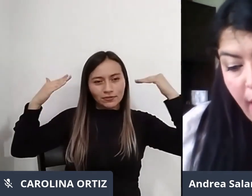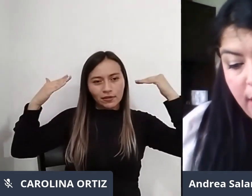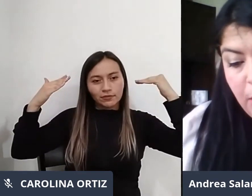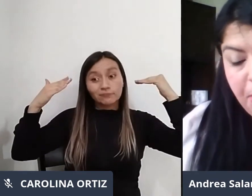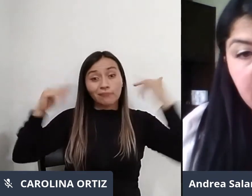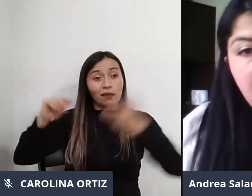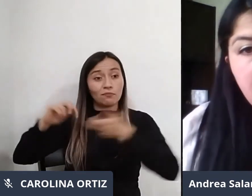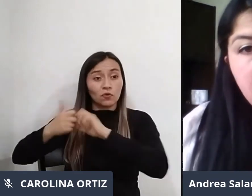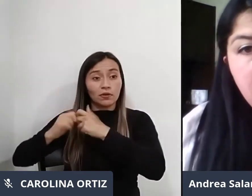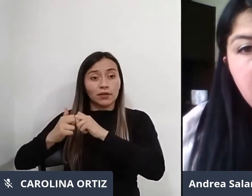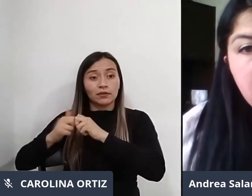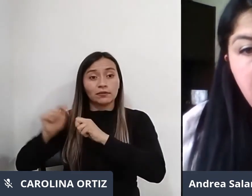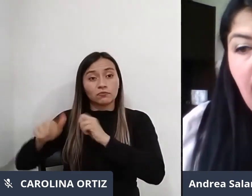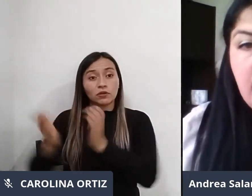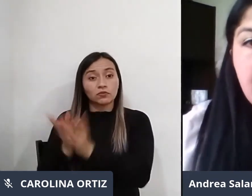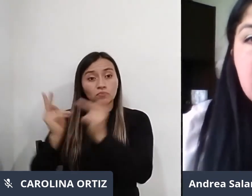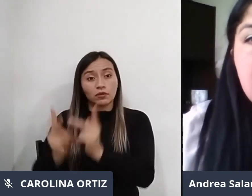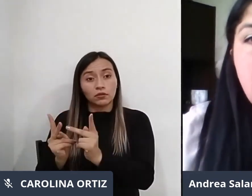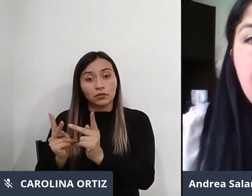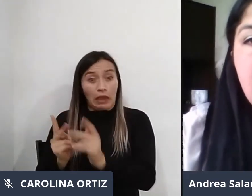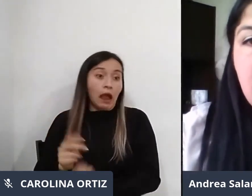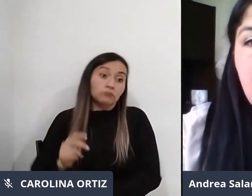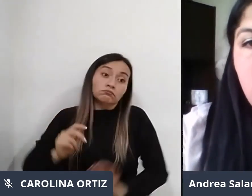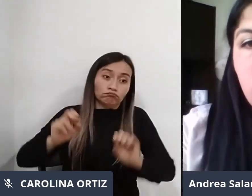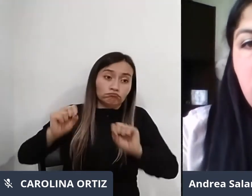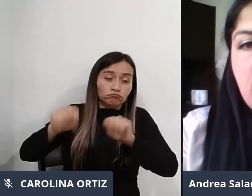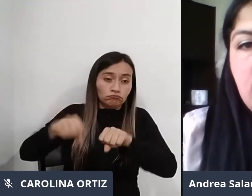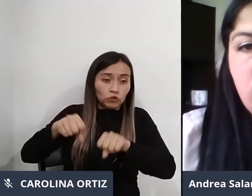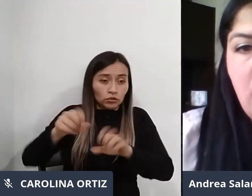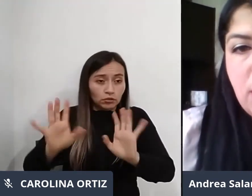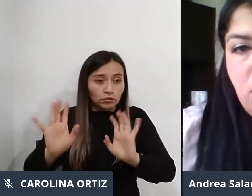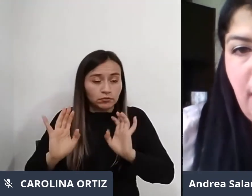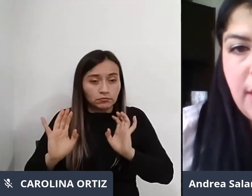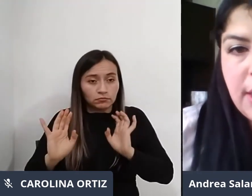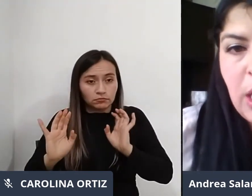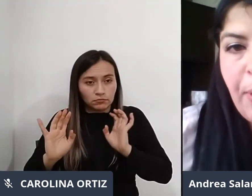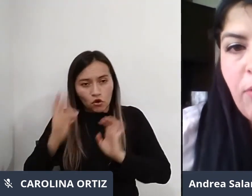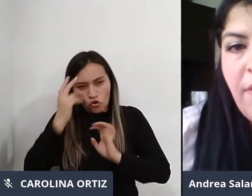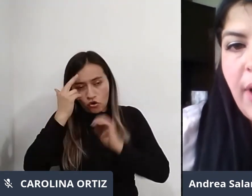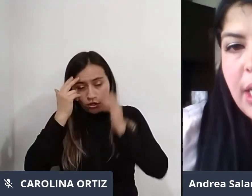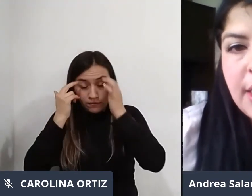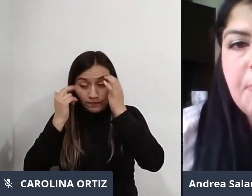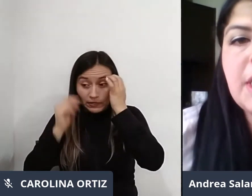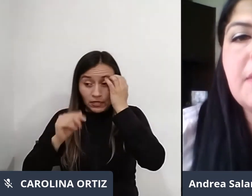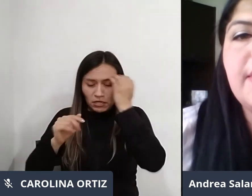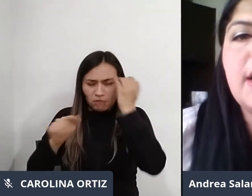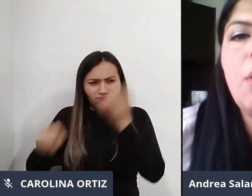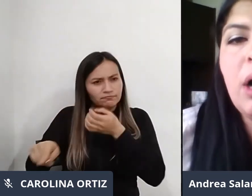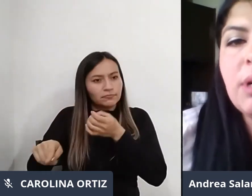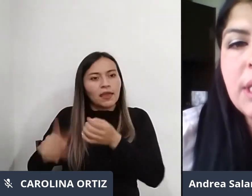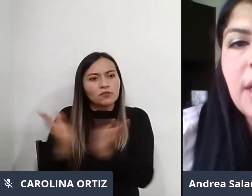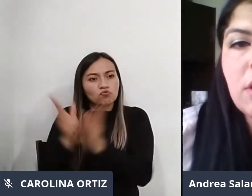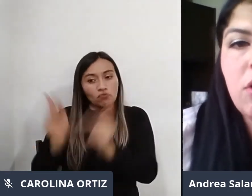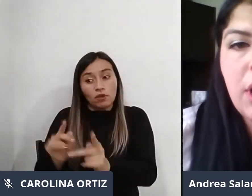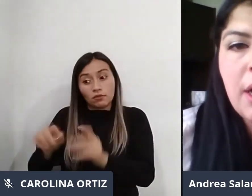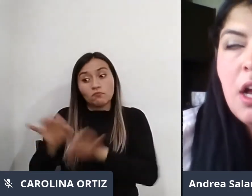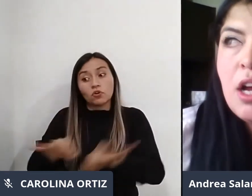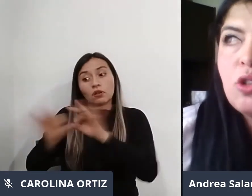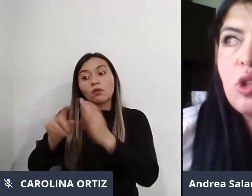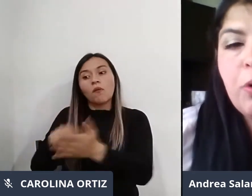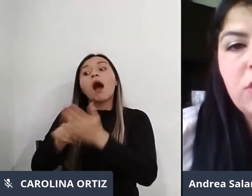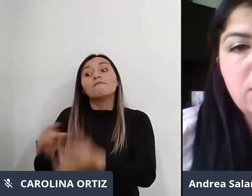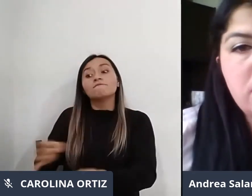nuestros estudiantes, y pues sí, hay que pensar también en que yo no necesito que el estudiante se sepa una fecha específica o algo así dentro